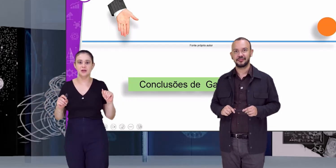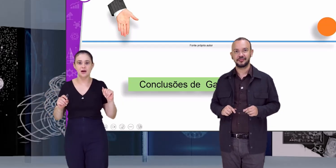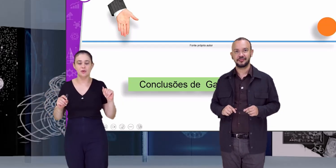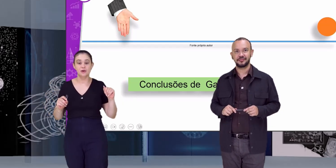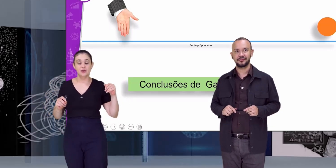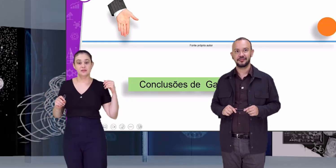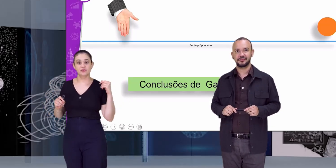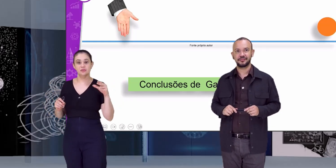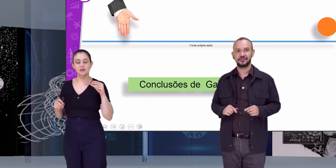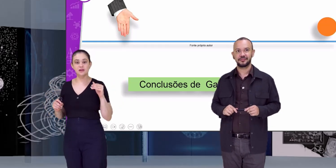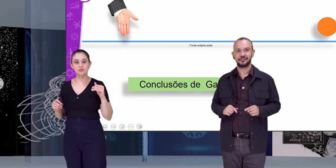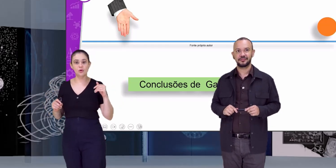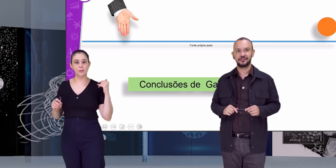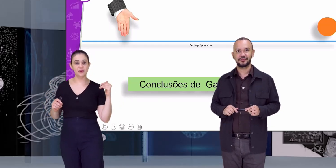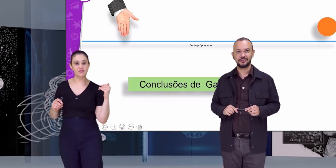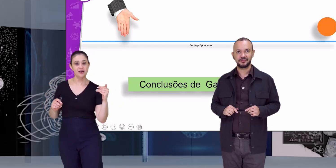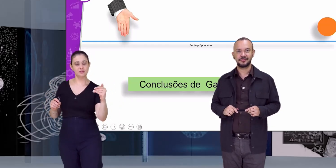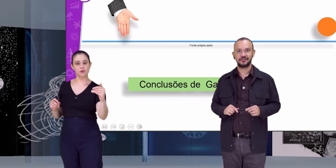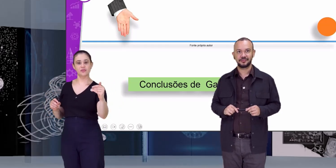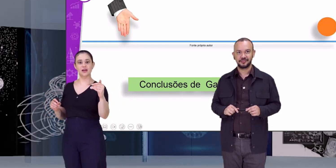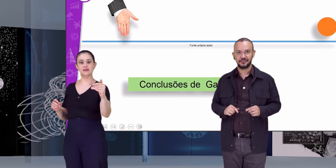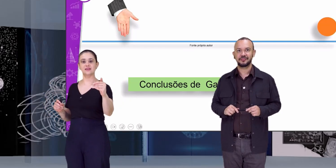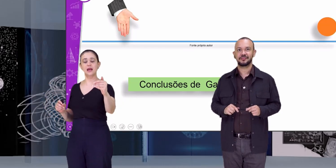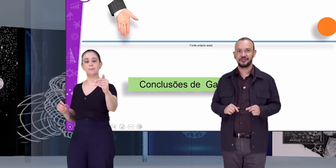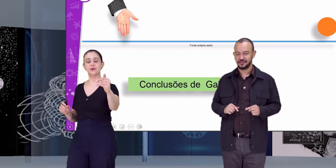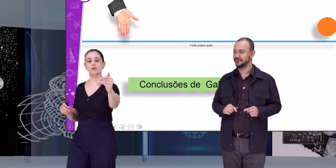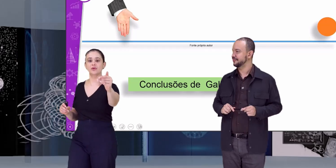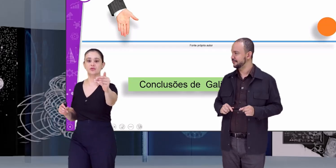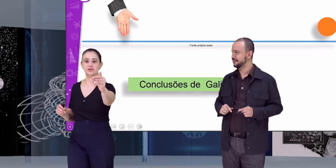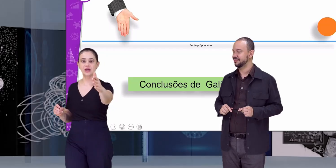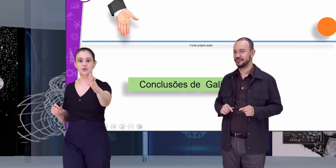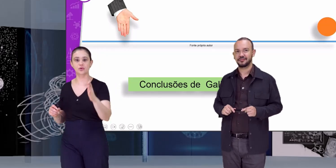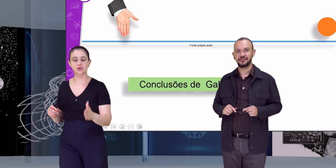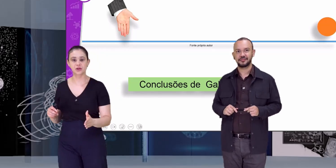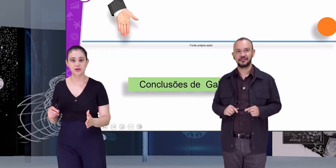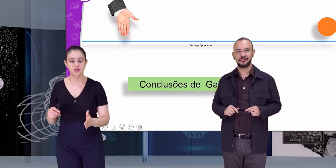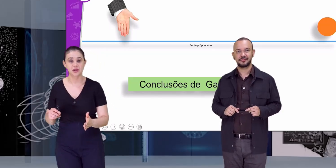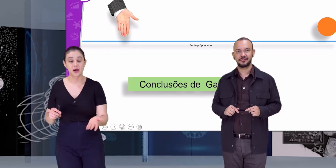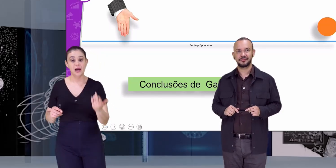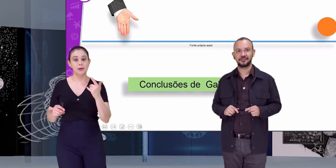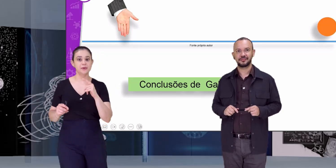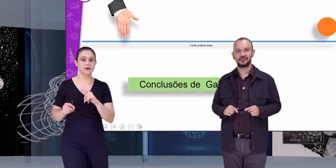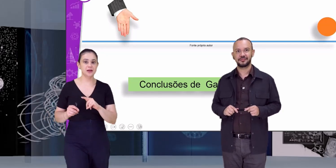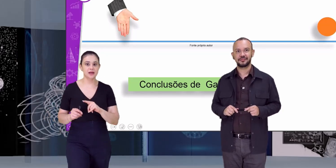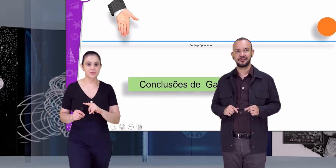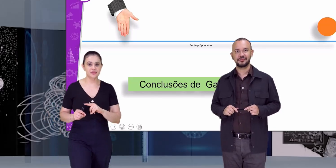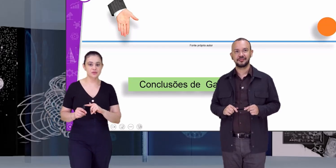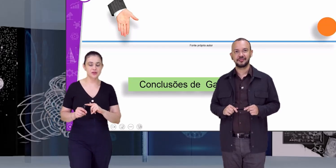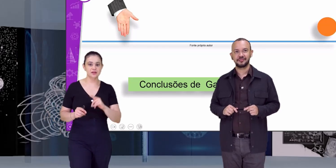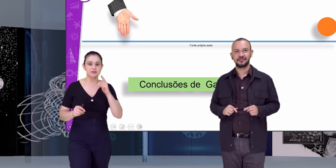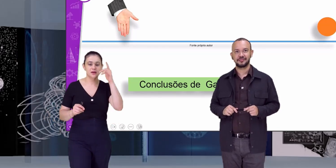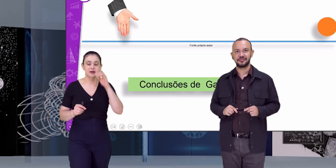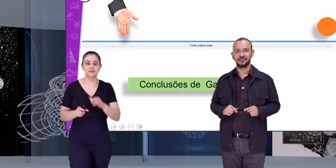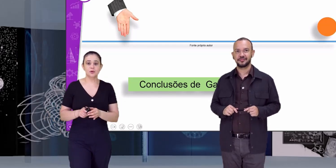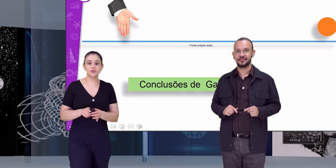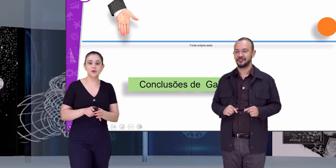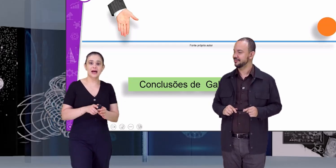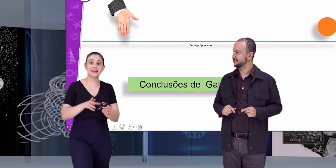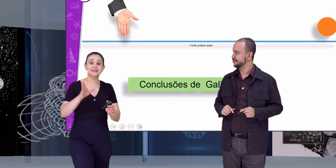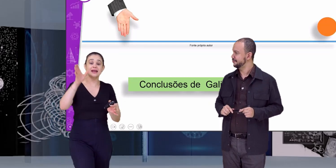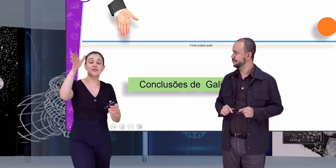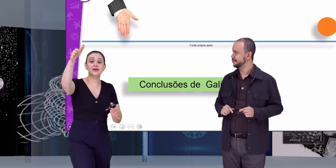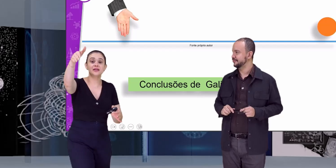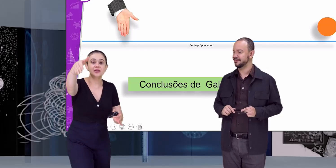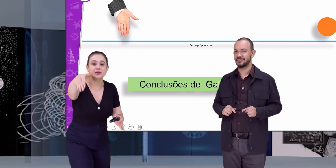hipoteticamente ideal, se você lança o corpo, ele vai se mover lá sempre com velocidade constante, a primeira lei me fala o seguinte, se eu não for